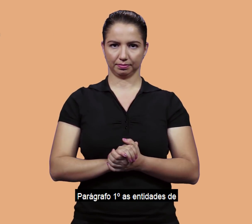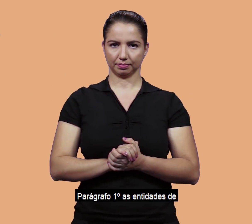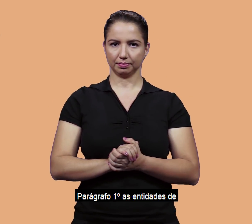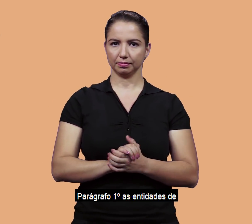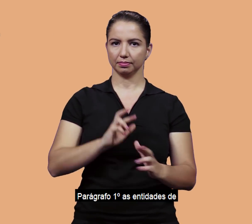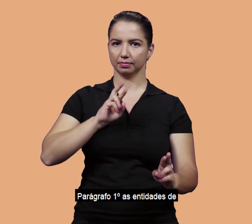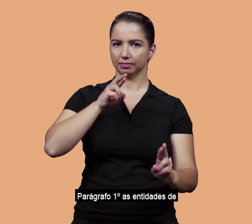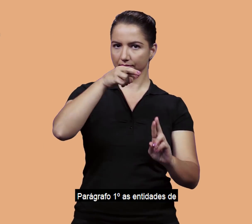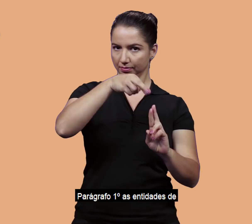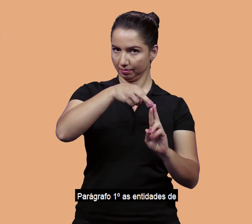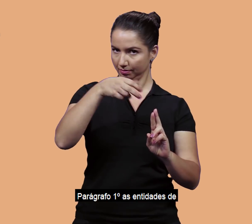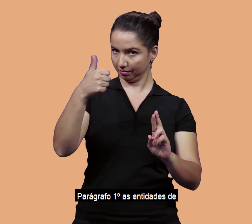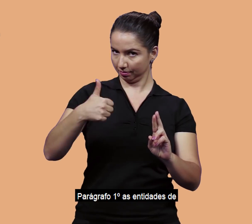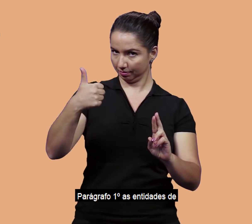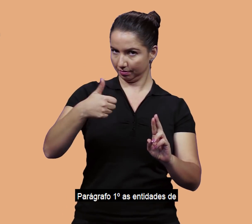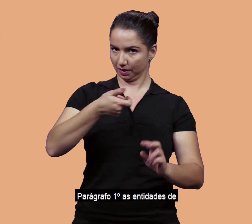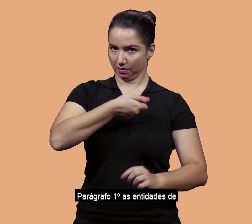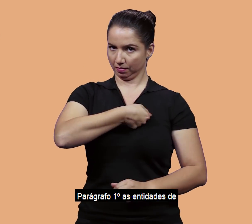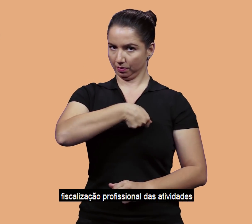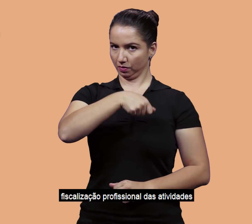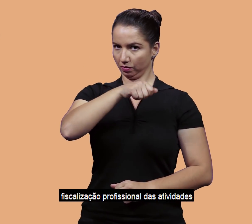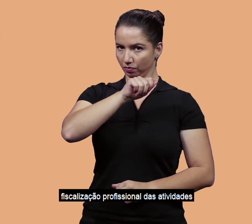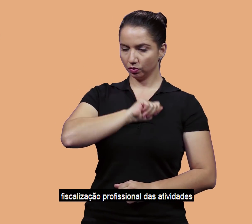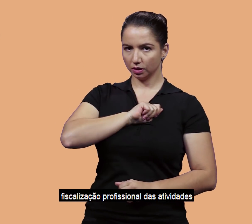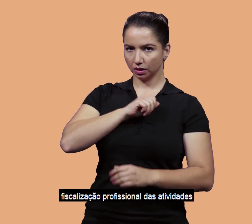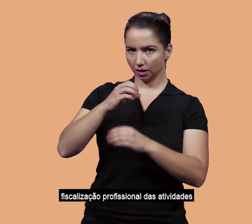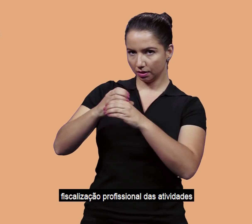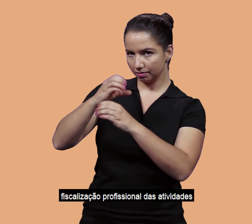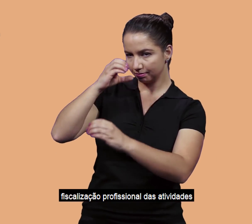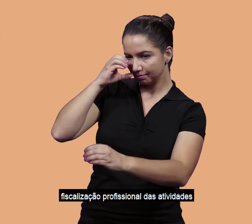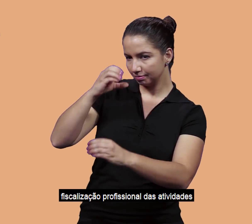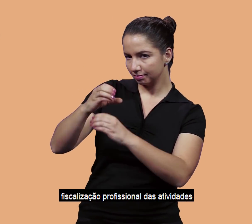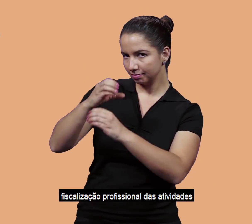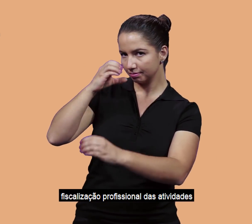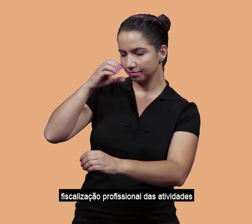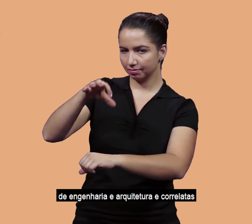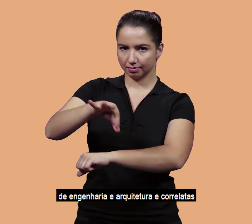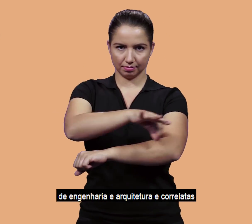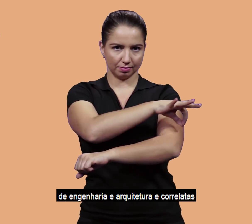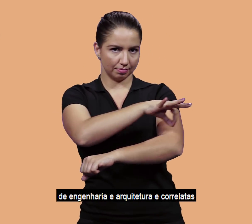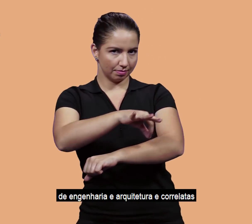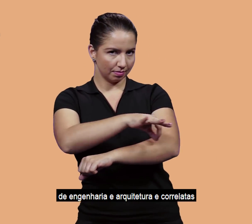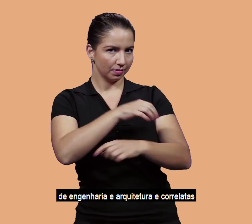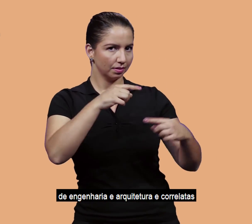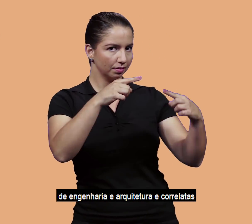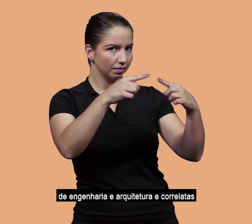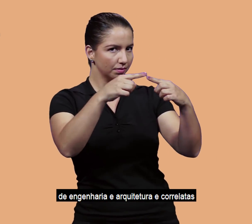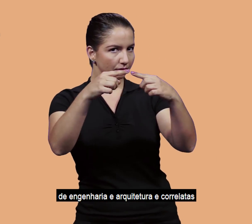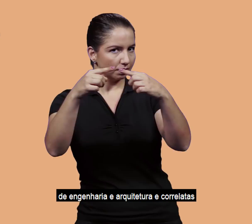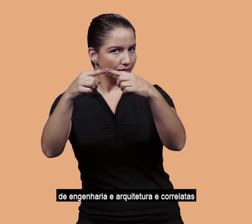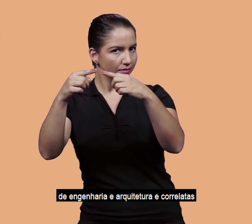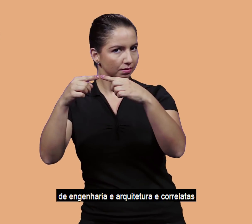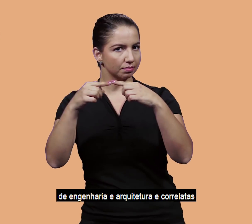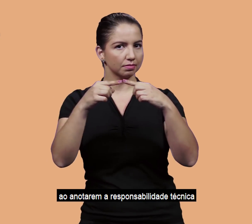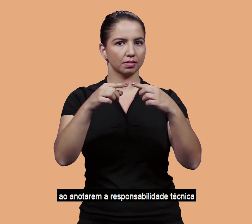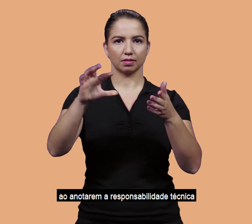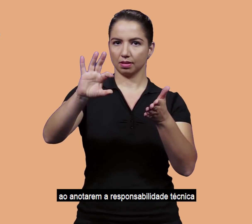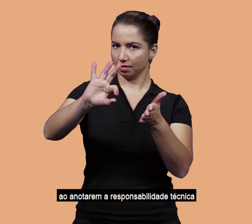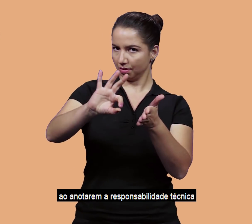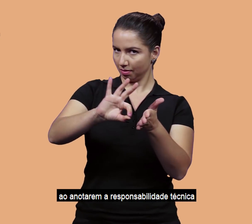agora o primeiro as entidades de fiscalização profissional das atividades de engenharia e arquitetura e correlatas ao anotarem a